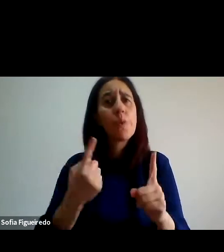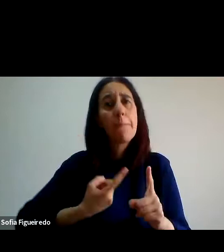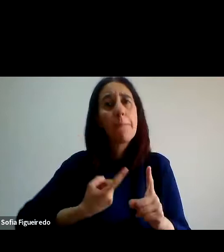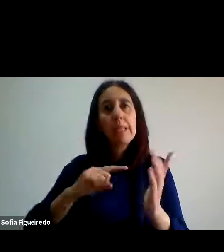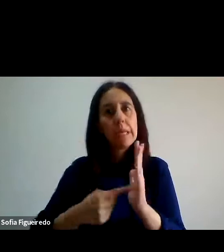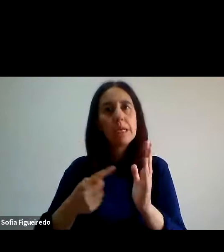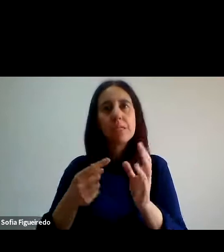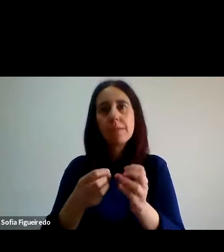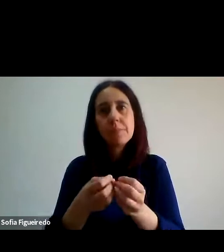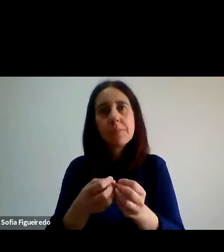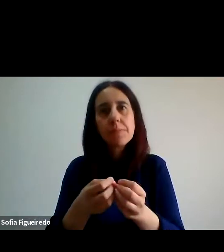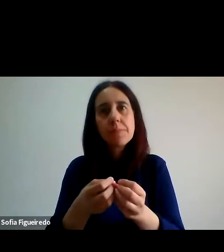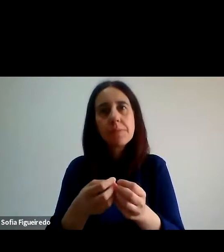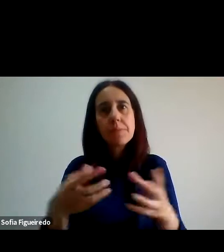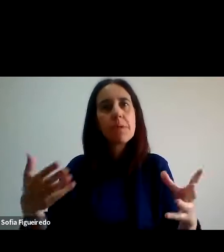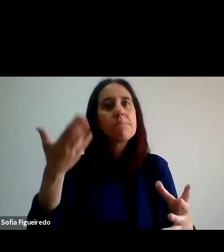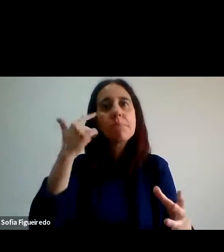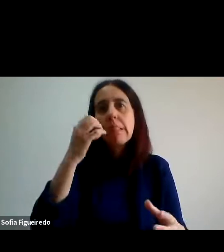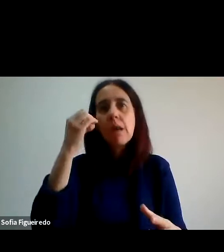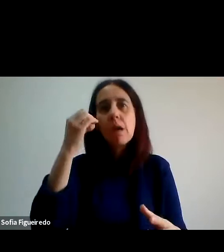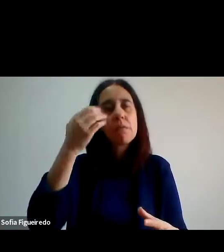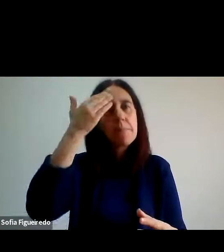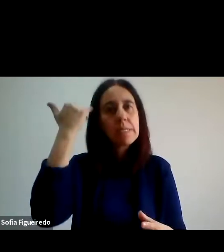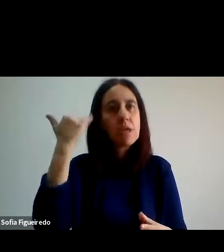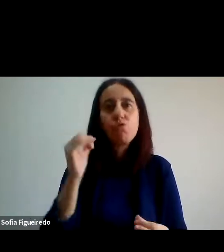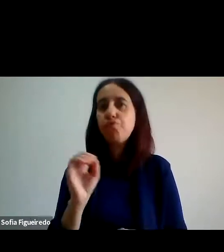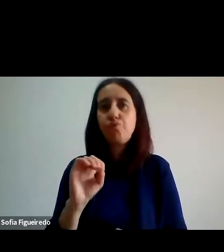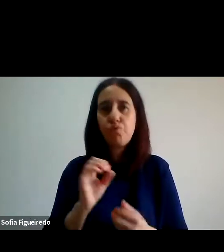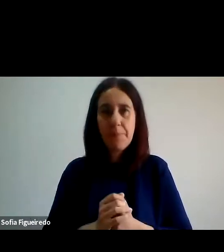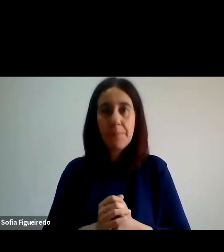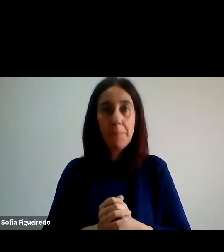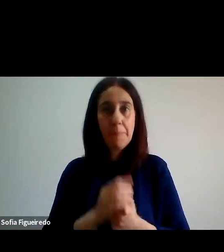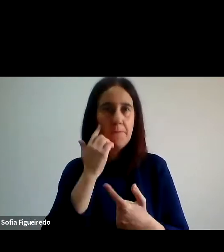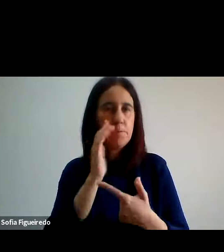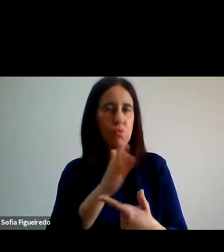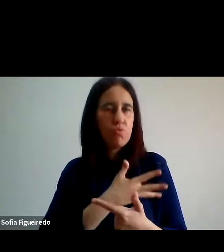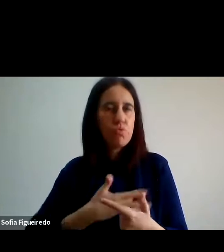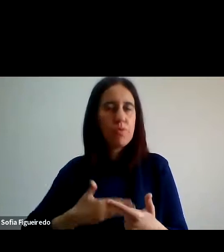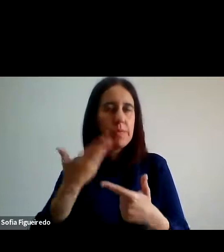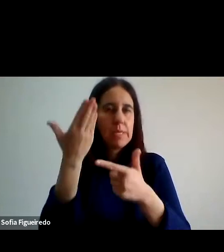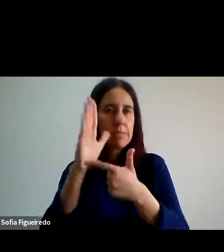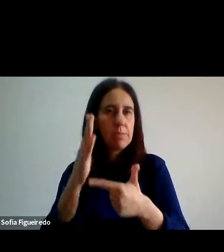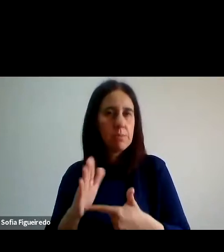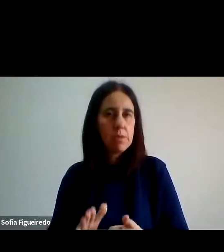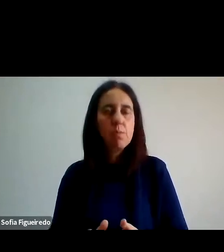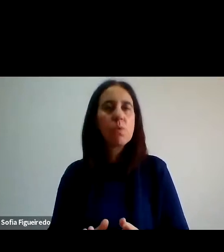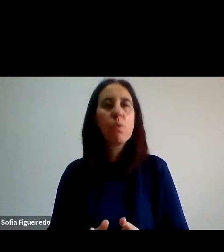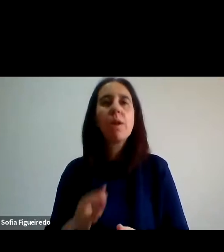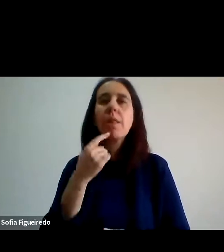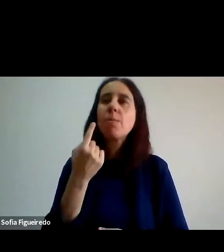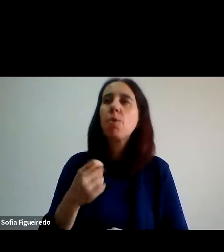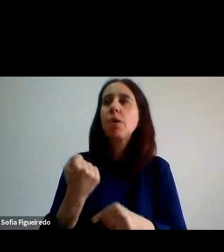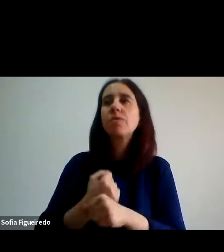escalas como nunca teríamos no passado, como nunca tínhamos no passado. Eu vou mostrar aqui um bocadinho alguns exemplos com esta ideia de não basta dizer que um serviço